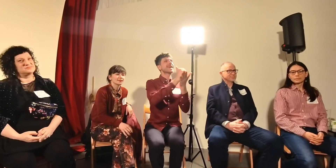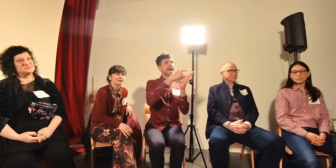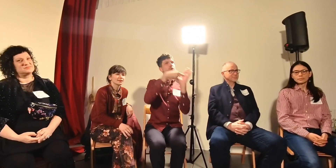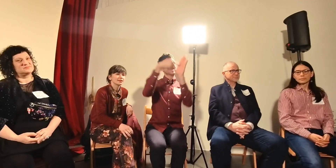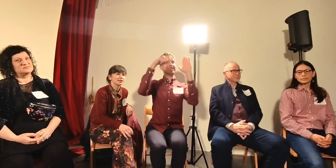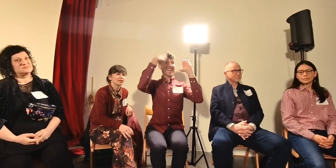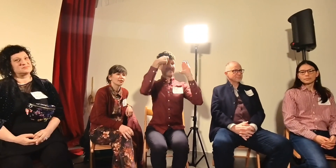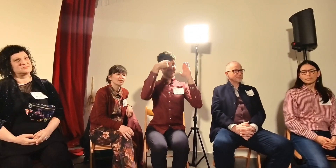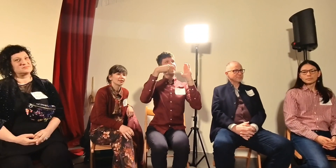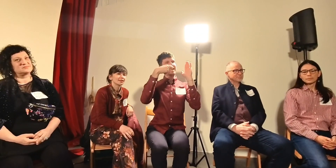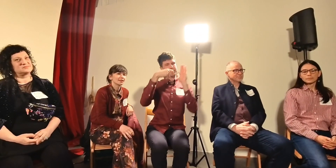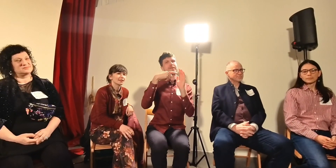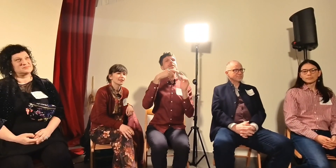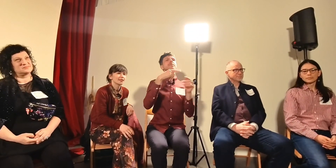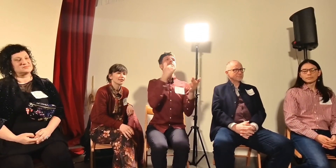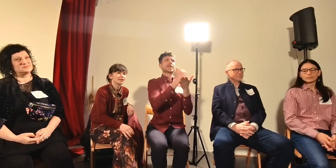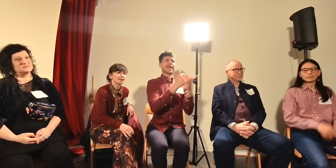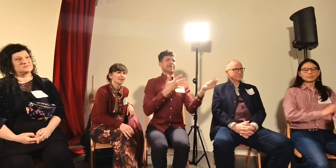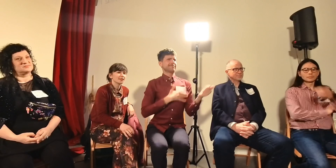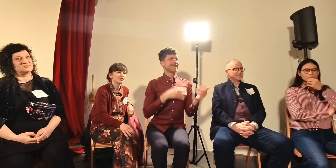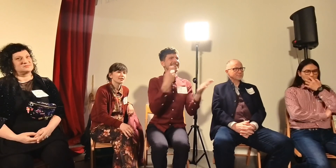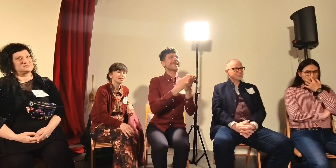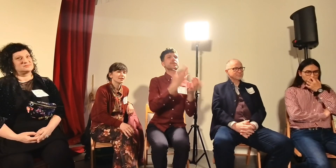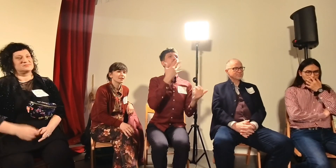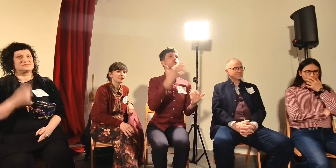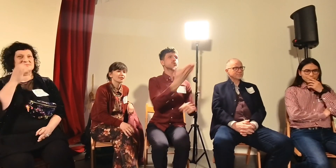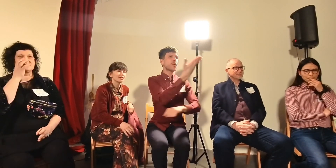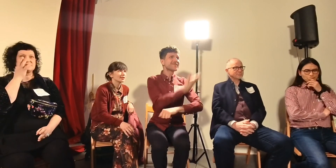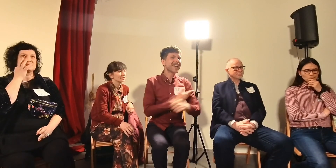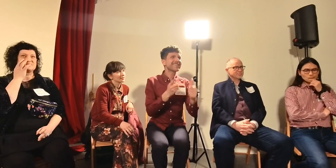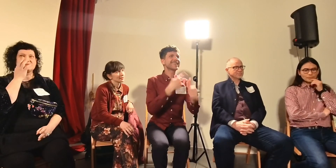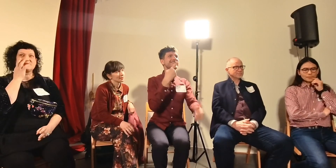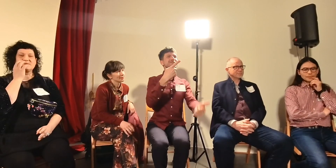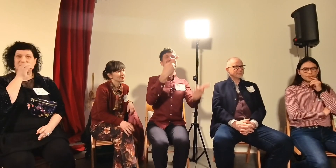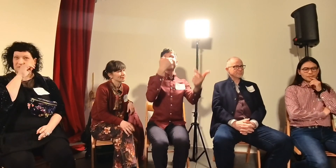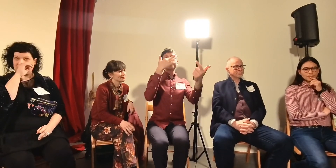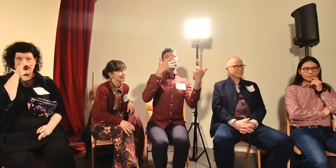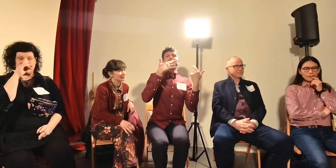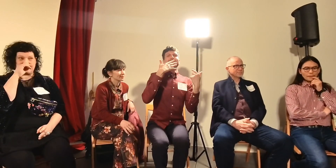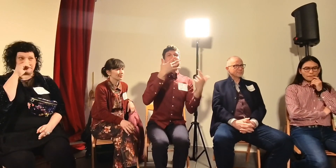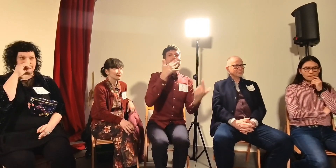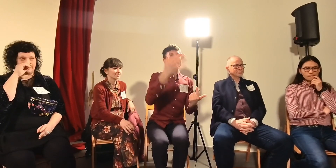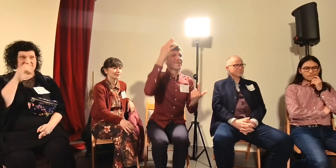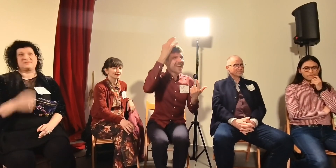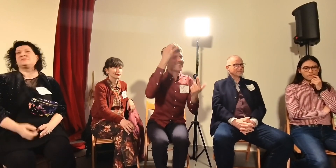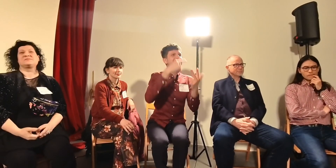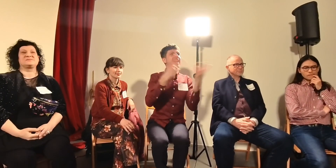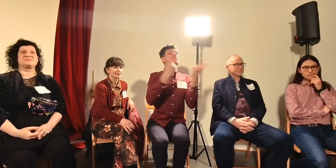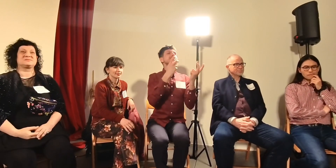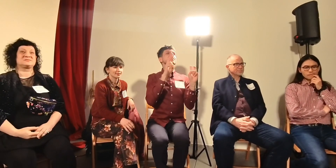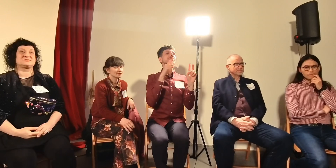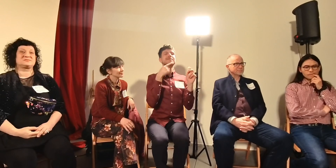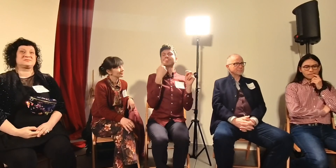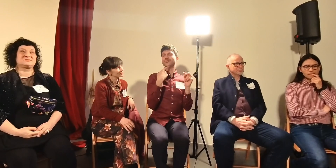jako chudáci nebo například filmy s problematikou